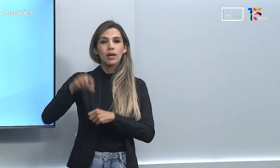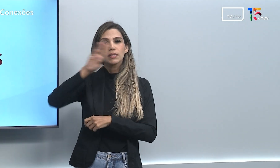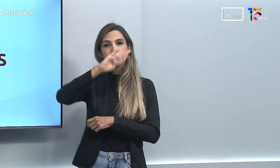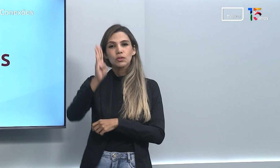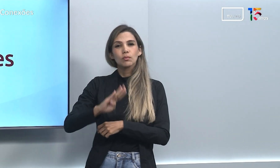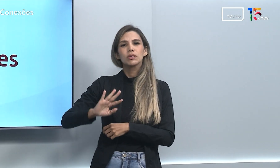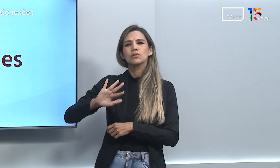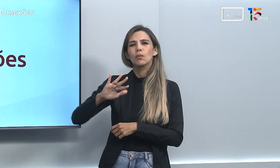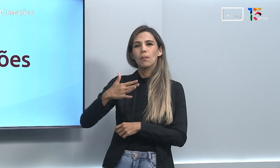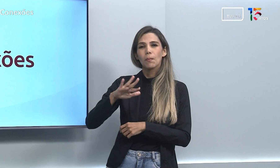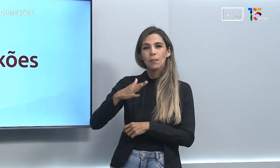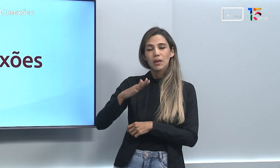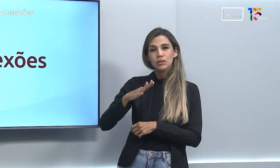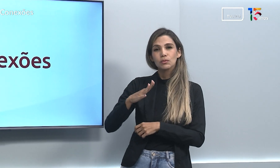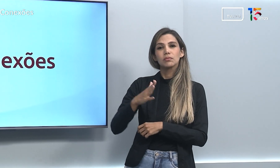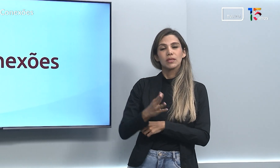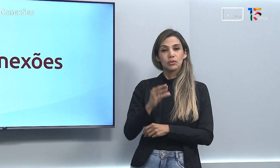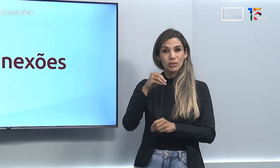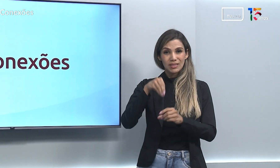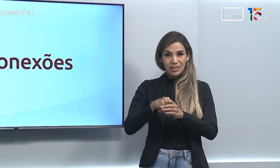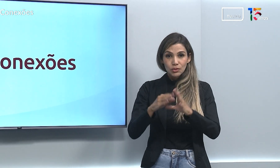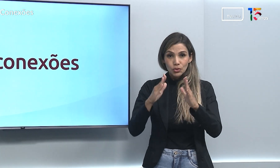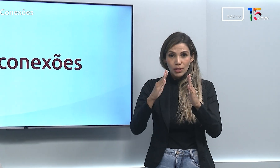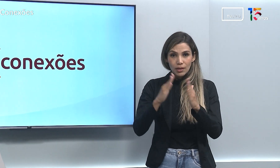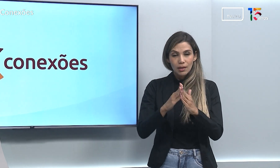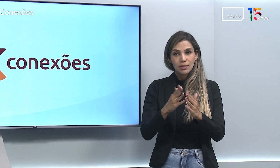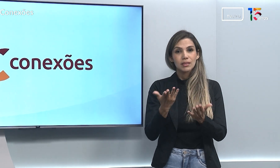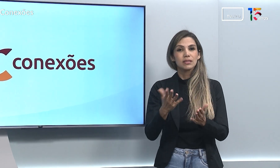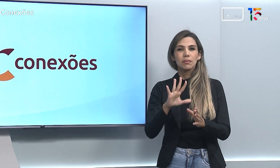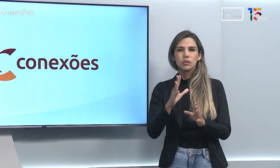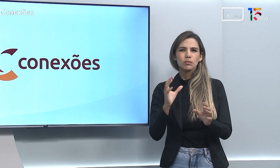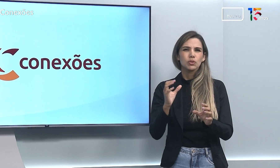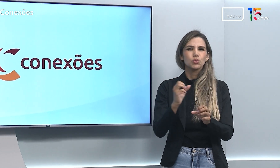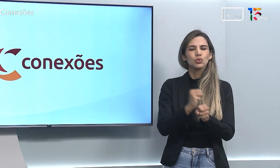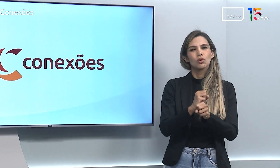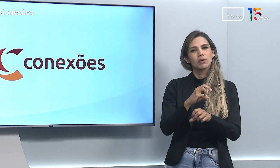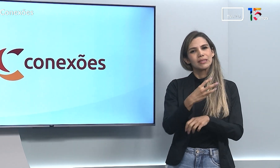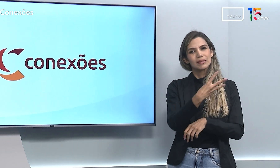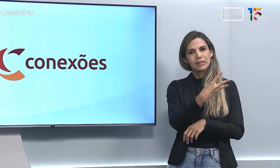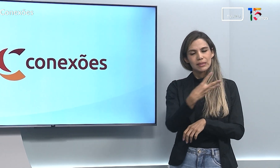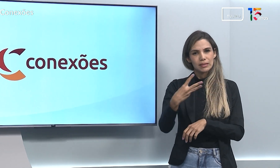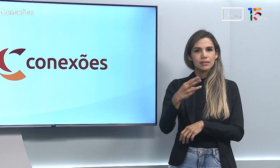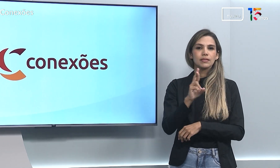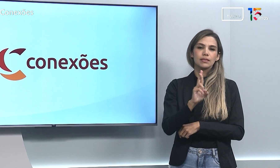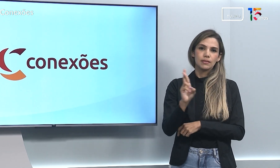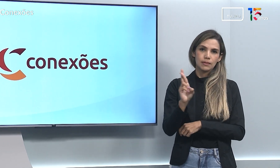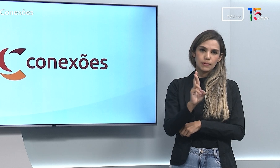renda mensal domiciliar per capita menor do que R$